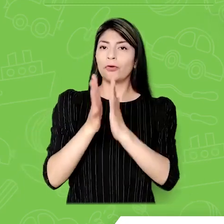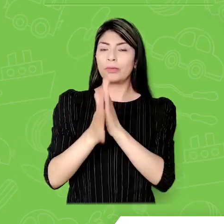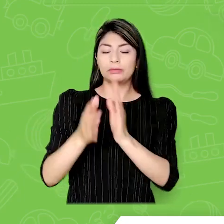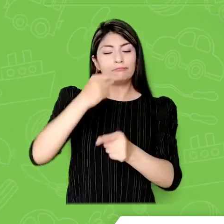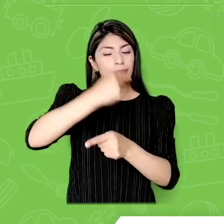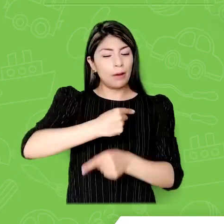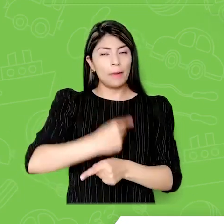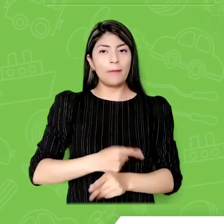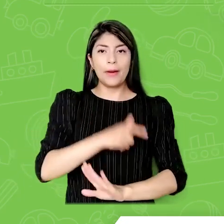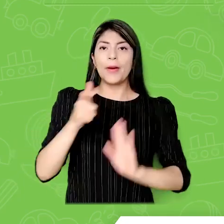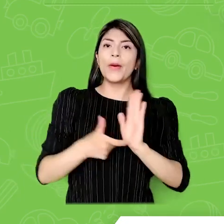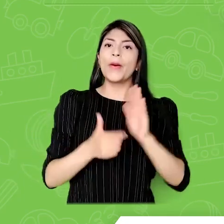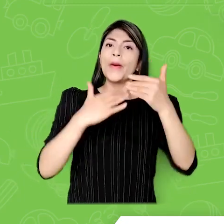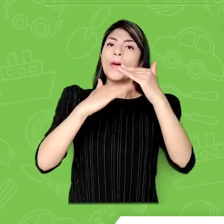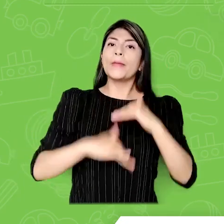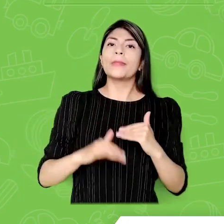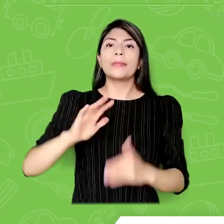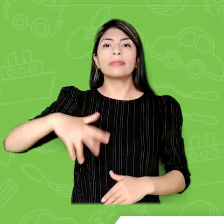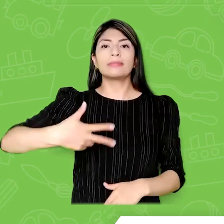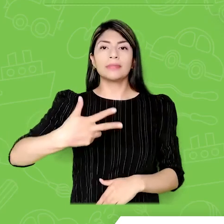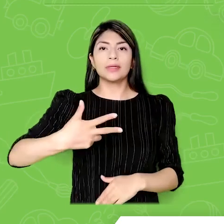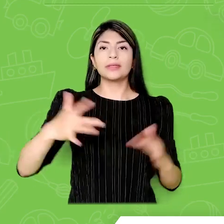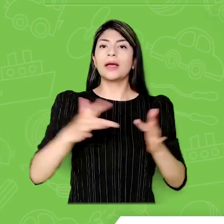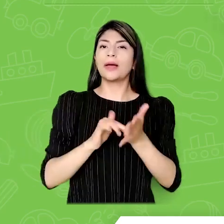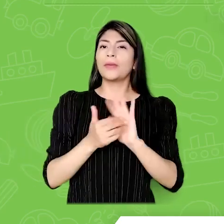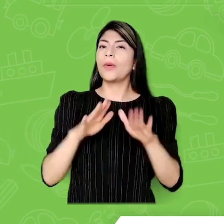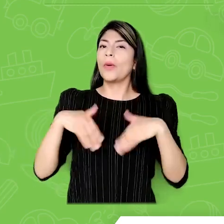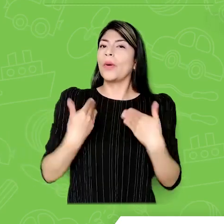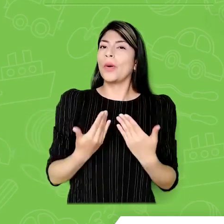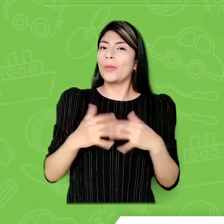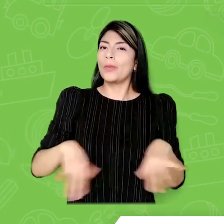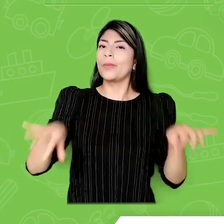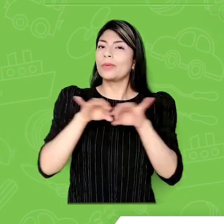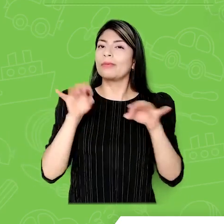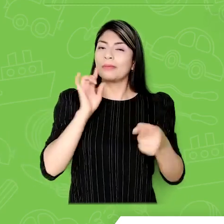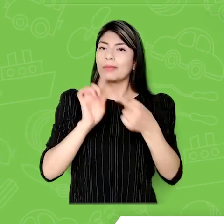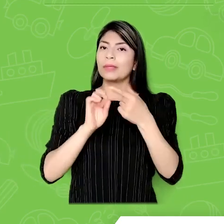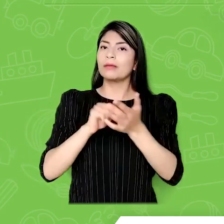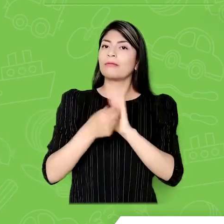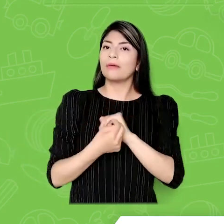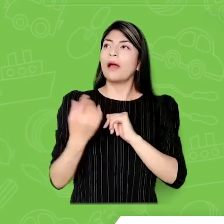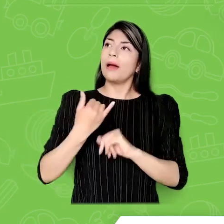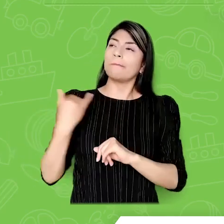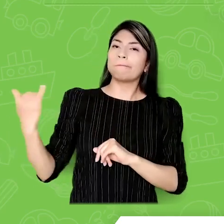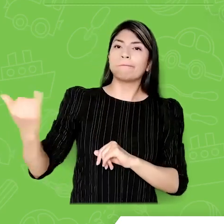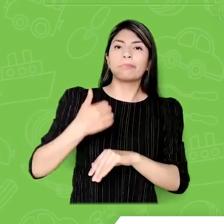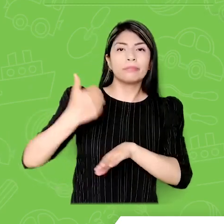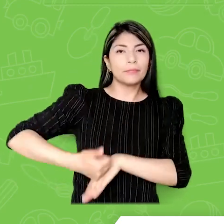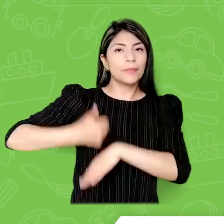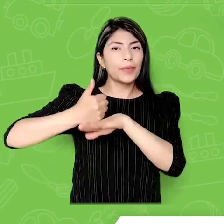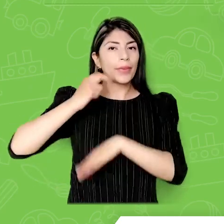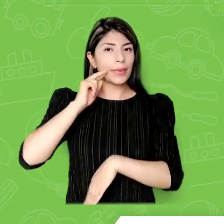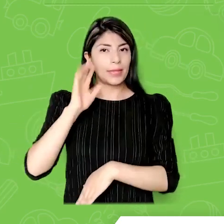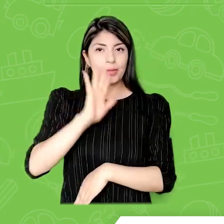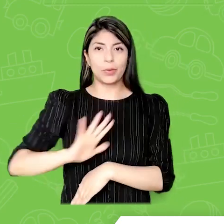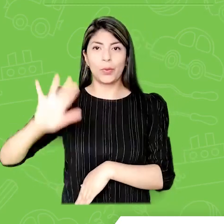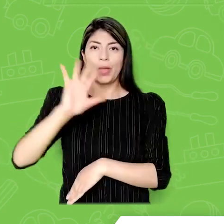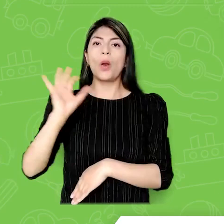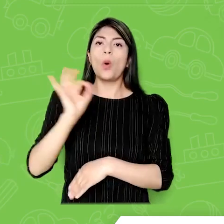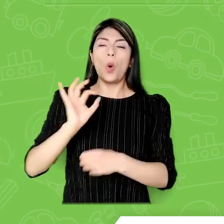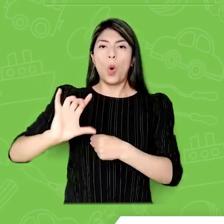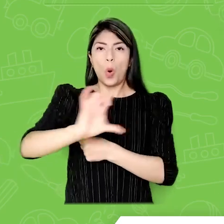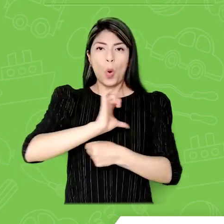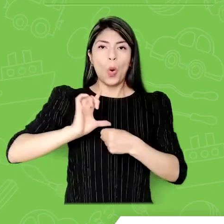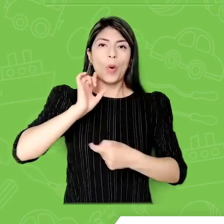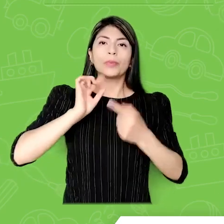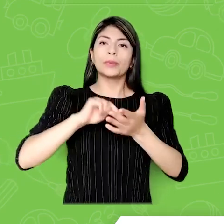medidas adoptadas por las autoridades nacionales y o locales para prevenir y mitigar el contagio por el COVID-19 se encuentren